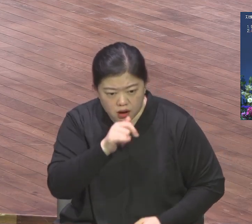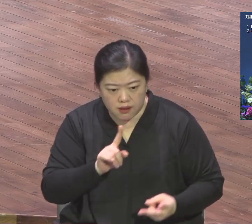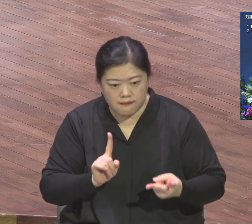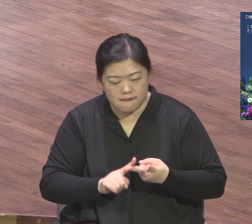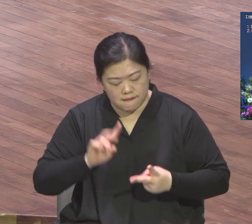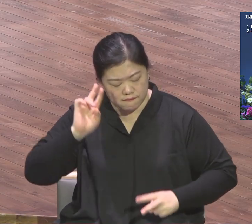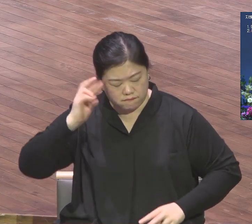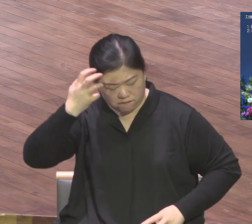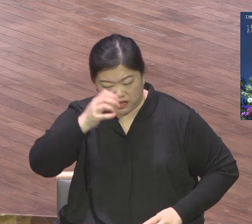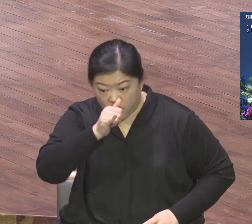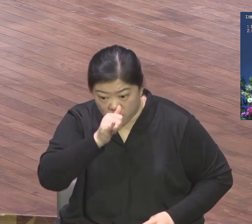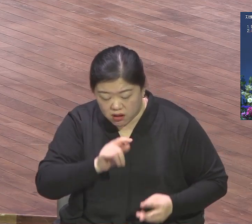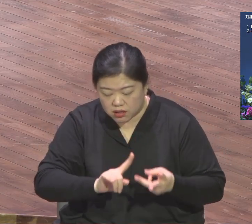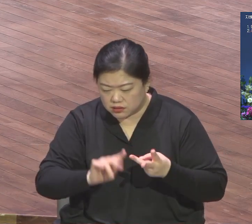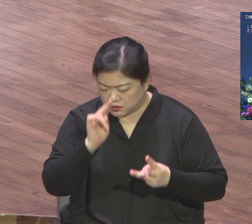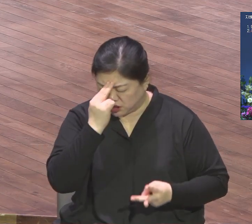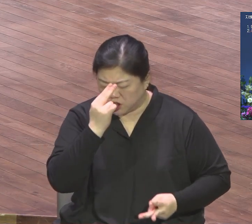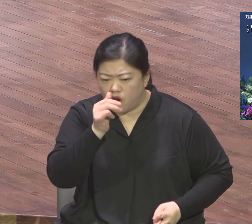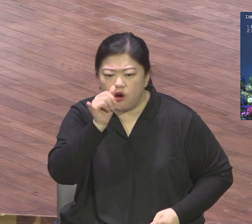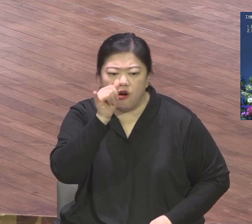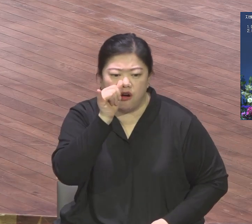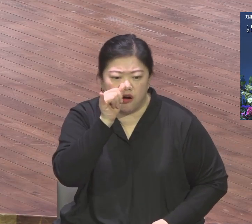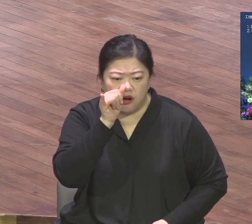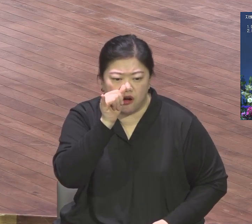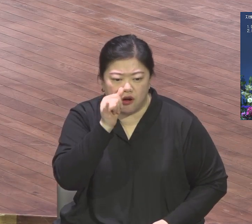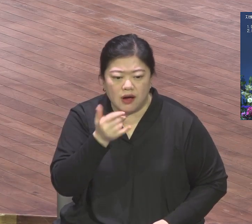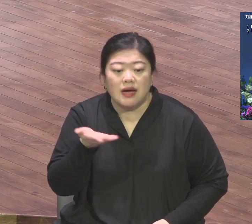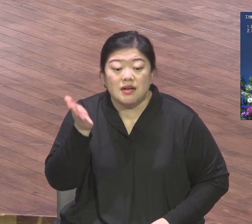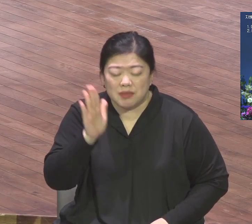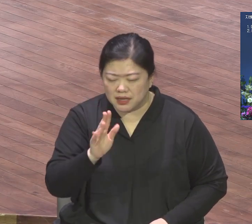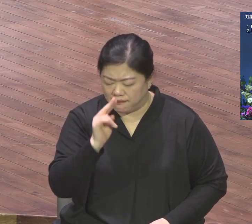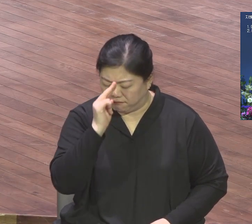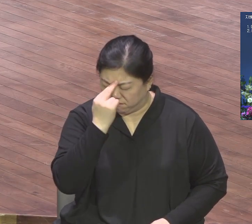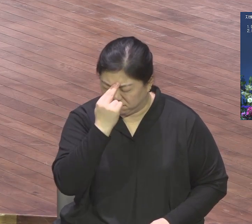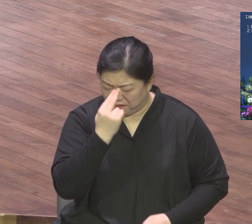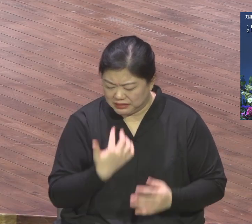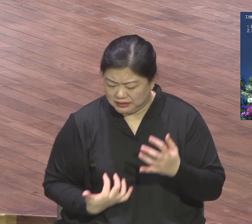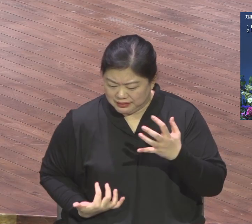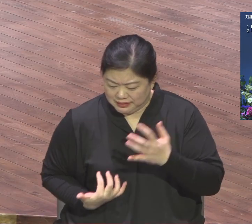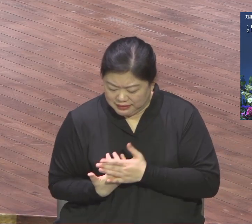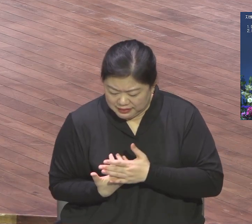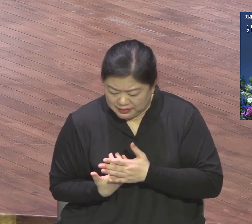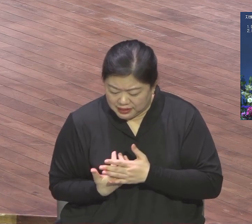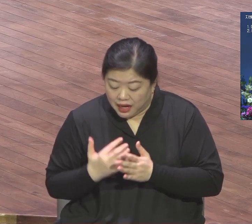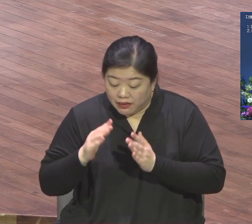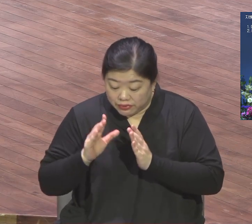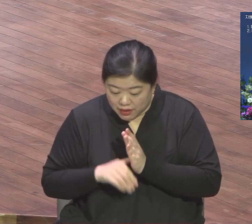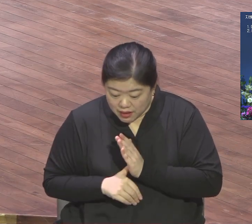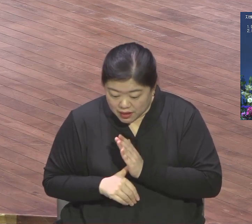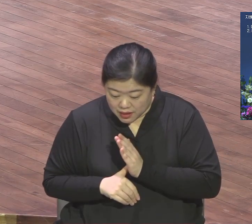사람이 살다 보면 싹 지나가는데 거기에 저기 앉아서 둥지를